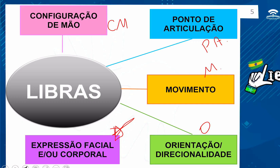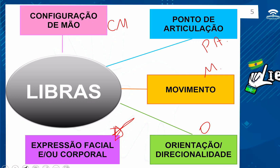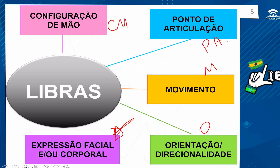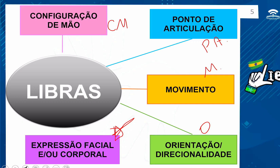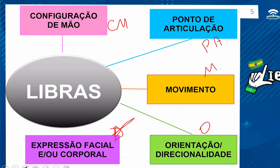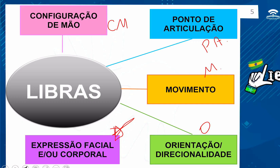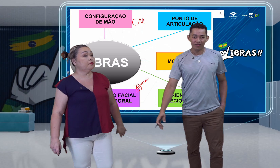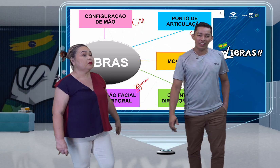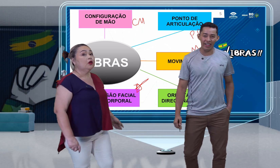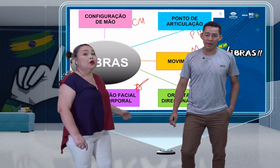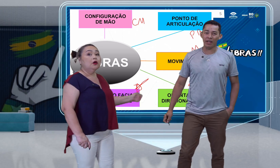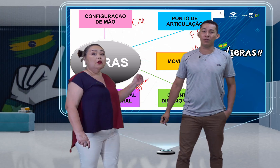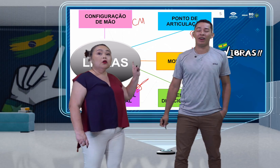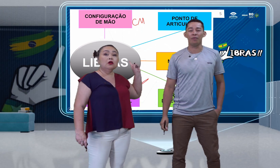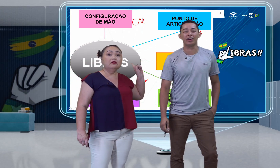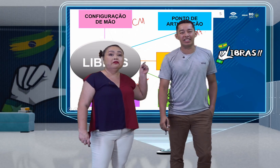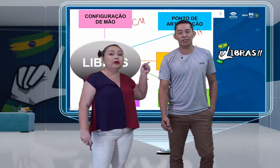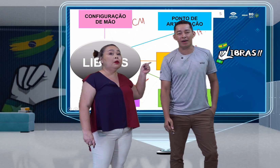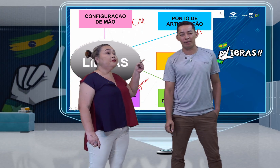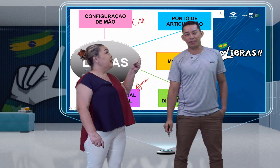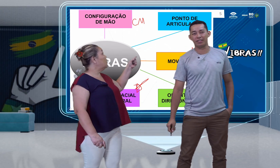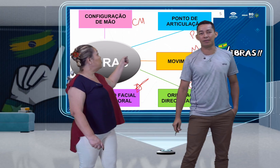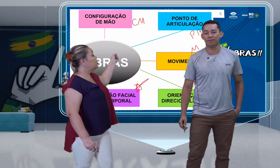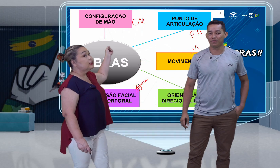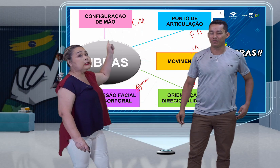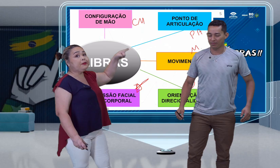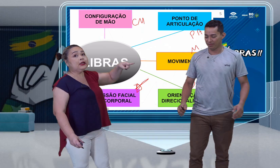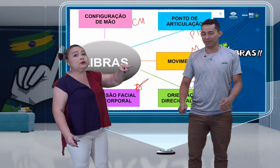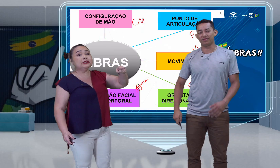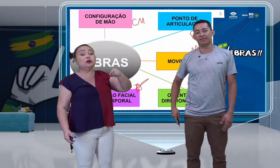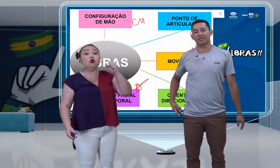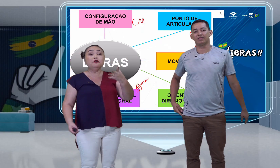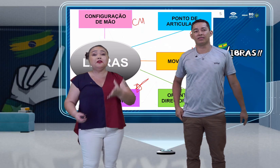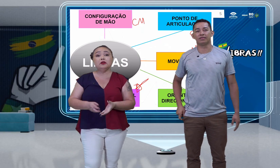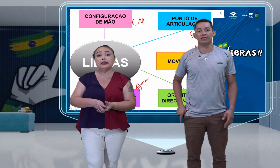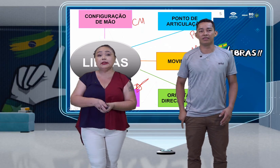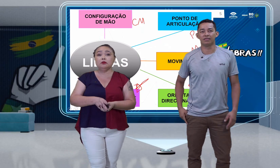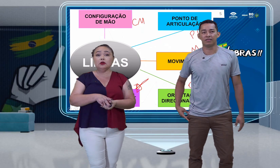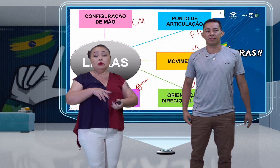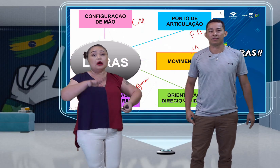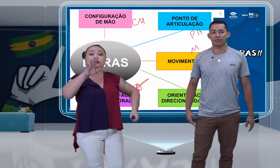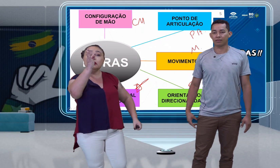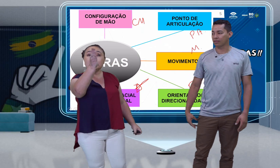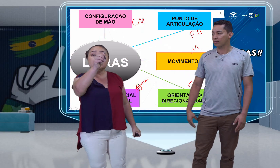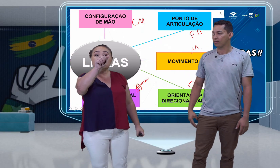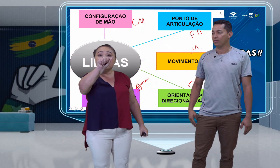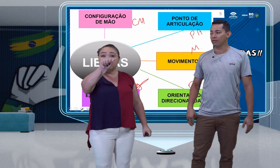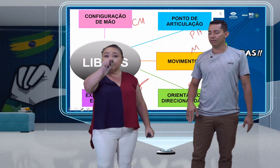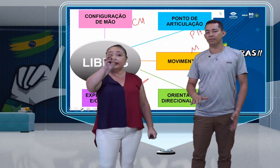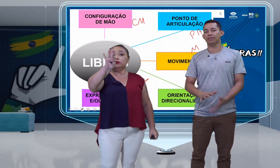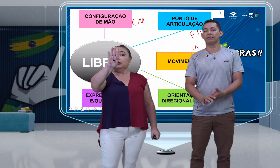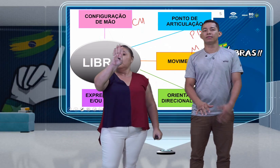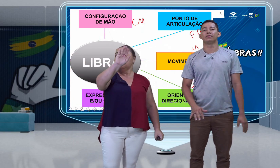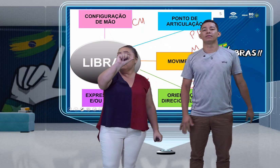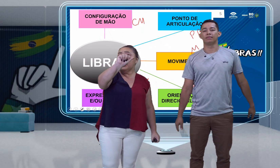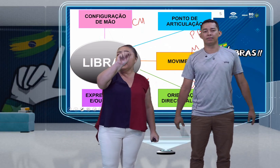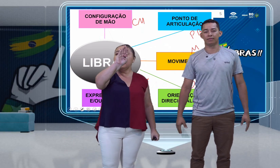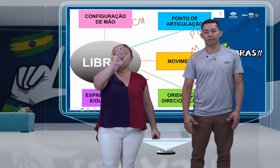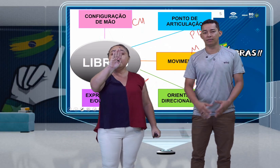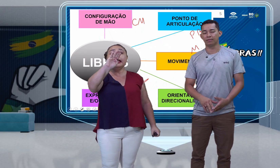gente. Vem aqui pra gente falar um pouquinho desses parâmetros. Vamos falar um pouquinho desses parâmetros aqui. Configuração manual. Então, lembra do alfabeto? O A, o B,